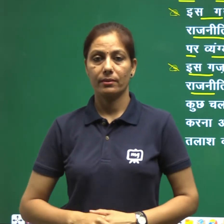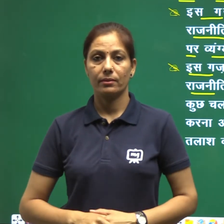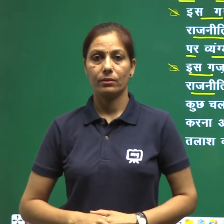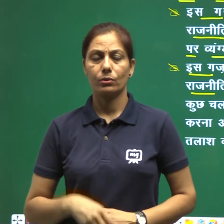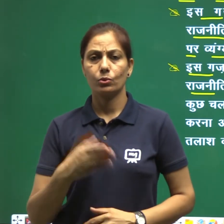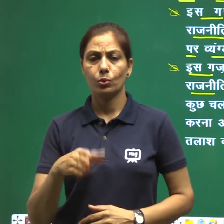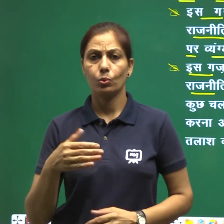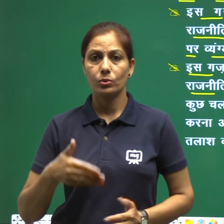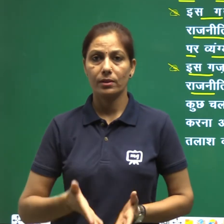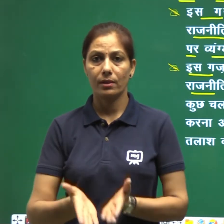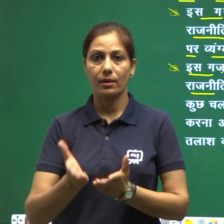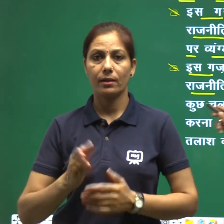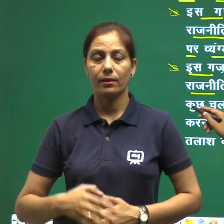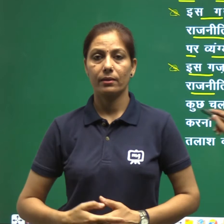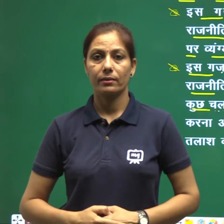जो कुछ चल रहा है